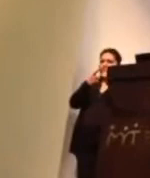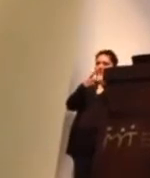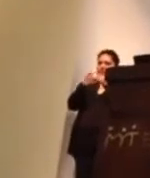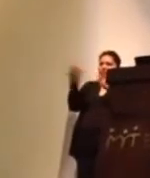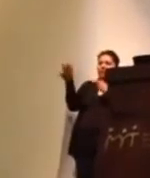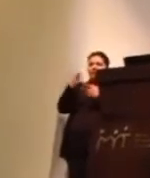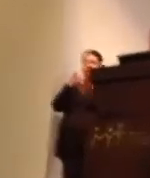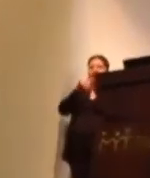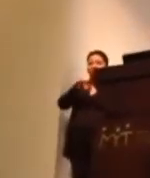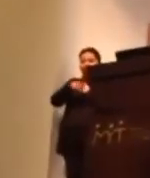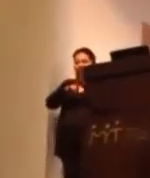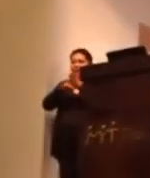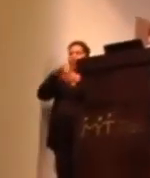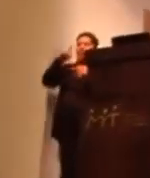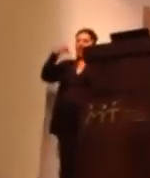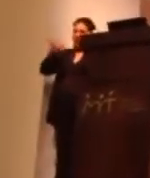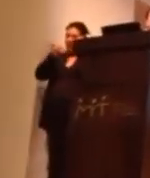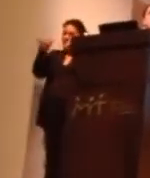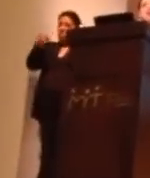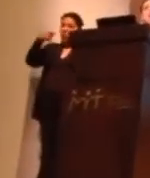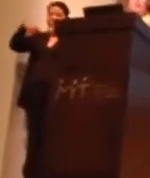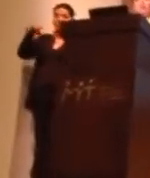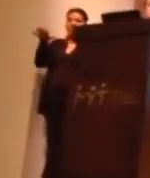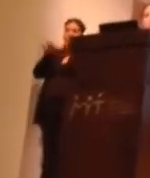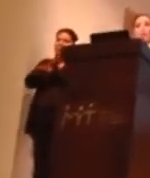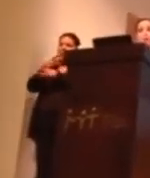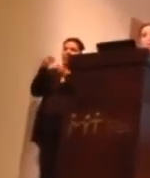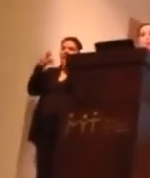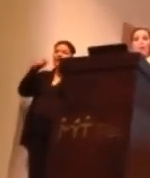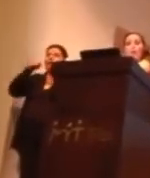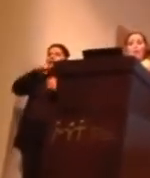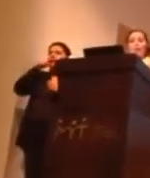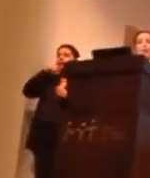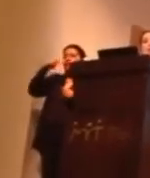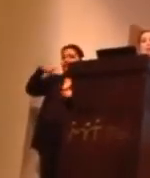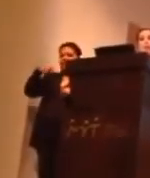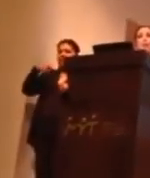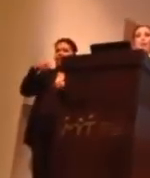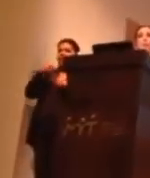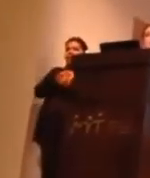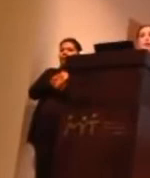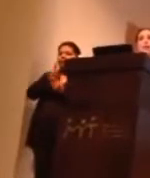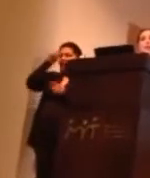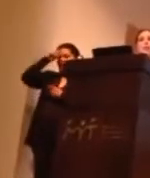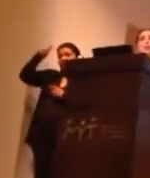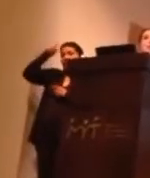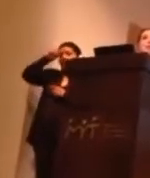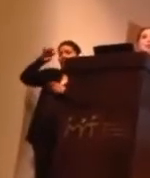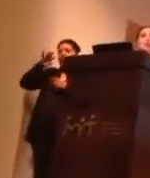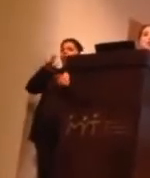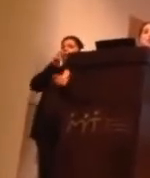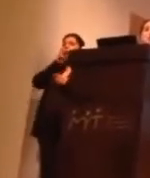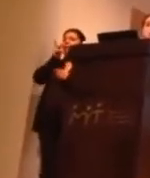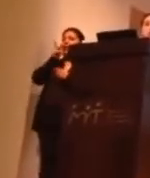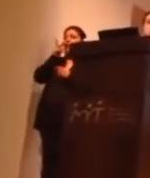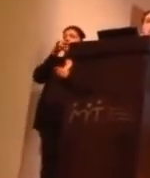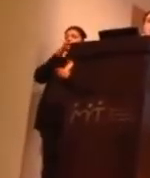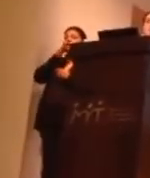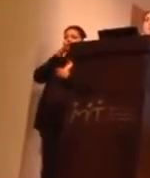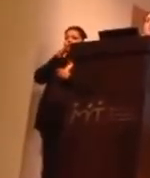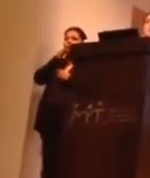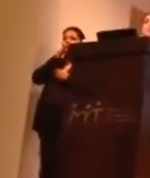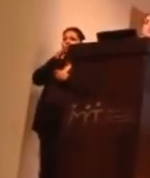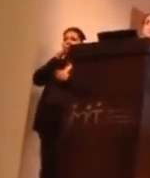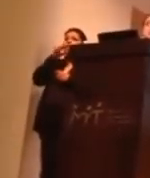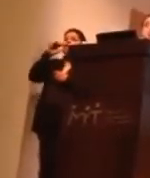ir a dormir. La recomendación que generalmente hago para los papás es de que por lo menos los niños, si